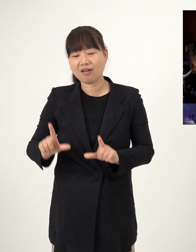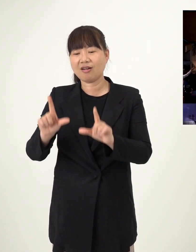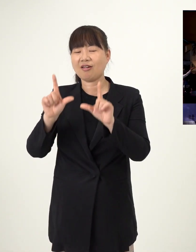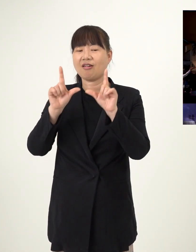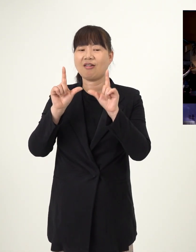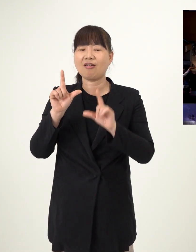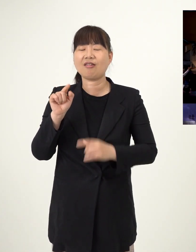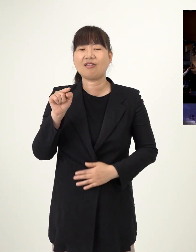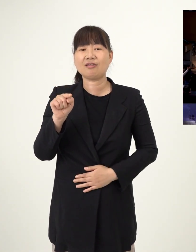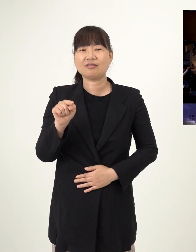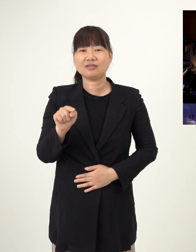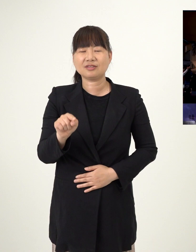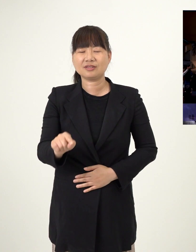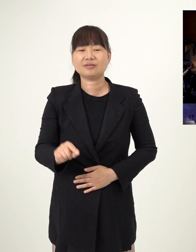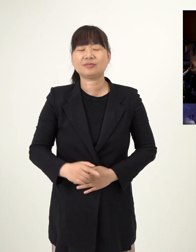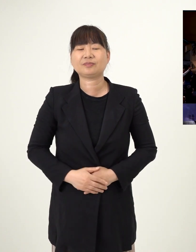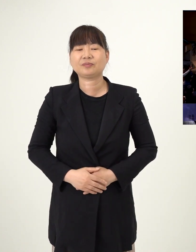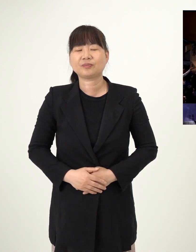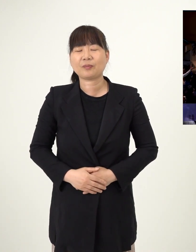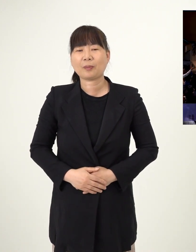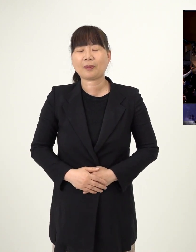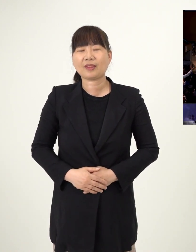것.